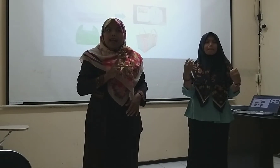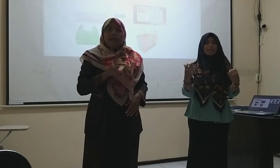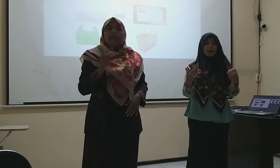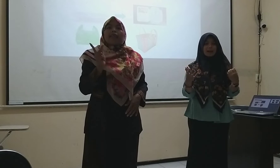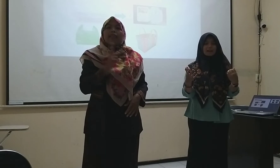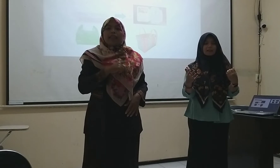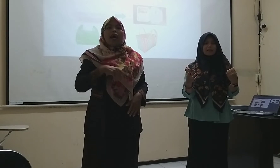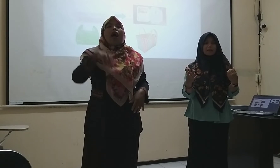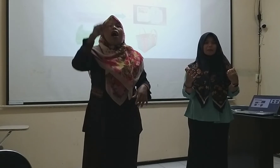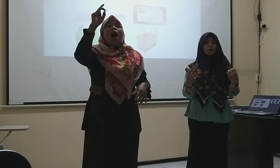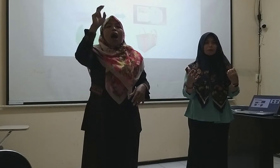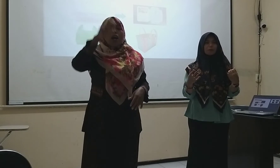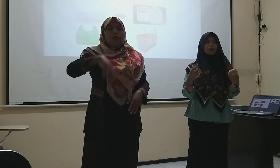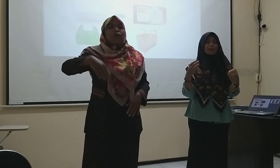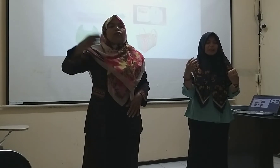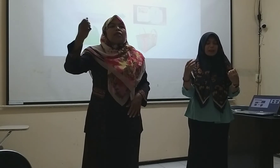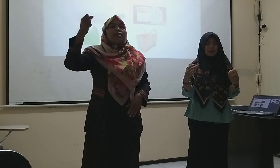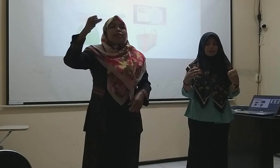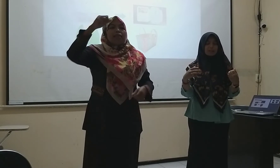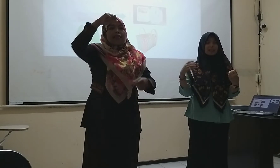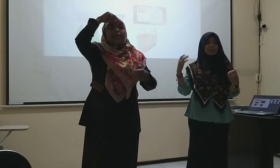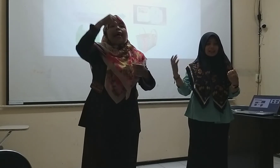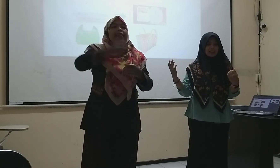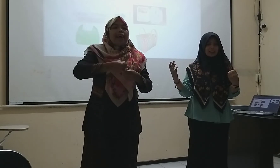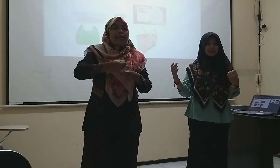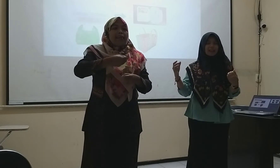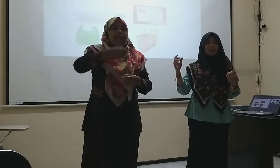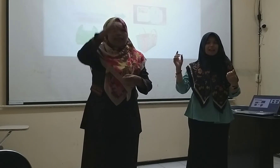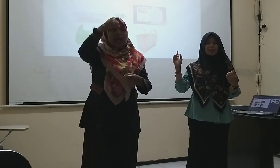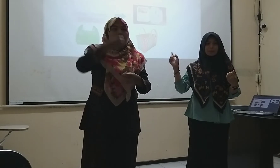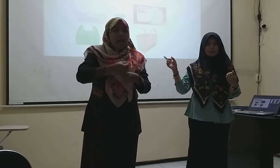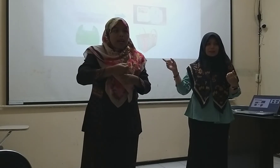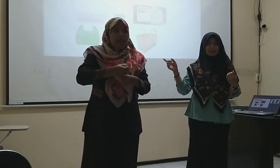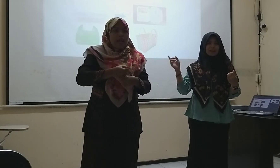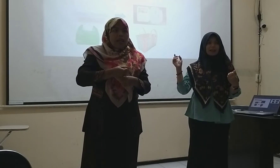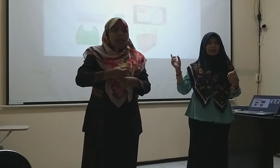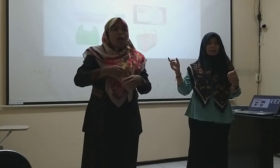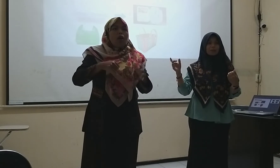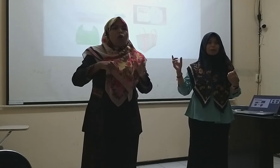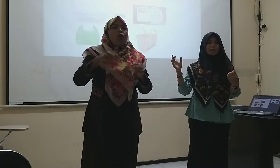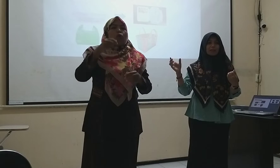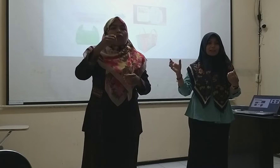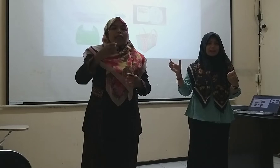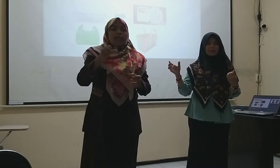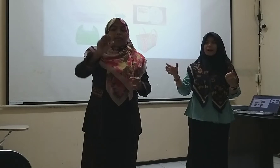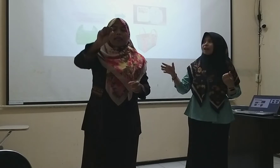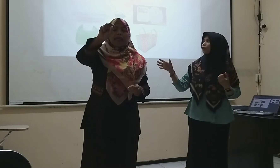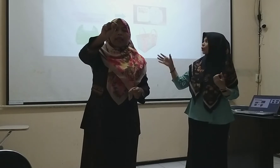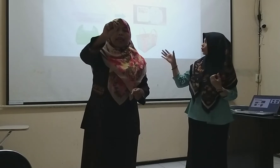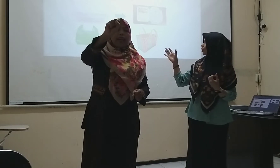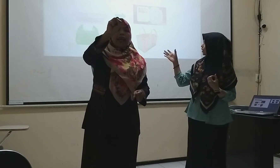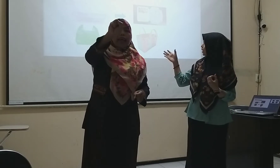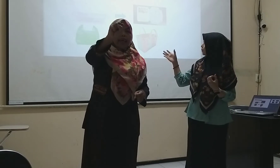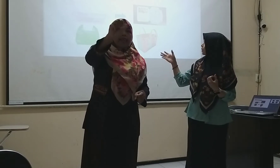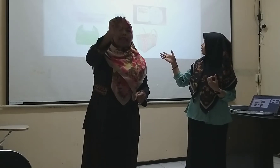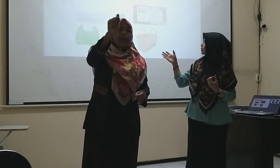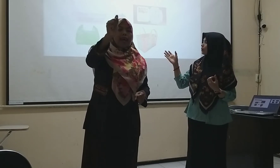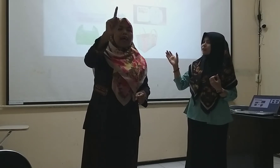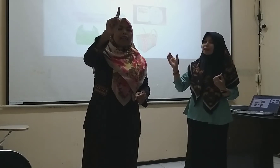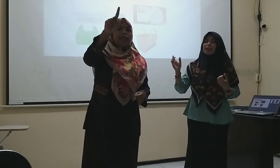mengurangi sampah yang menumpuk, bisa dilakukan dengan cara ini. Yang pertama adalah reduce, mengurangi sampah.